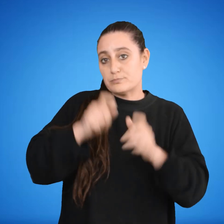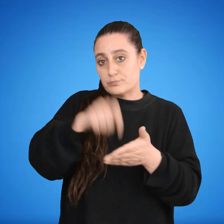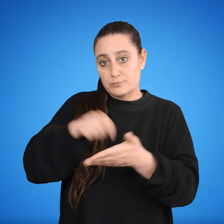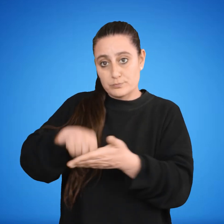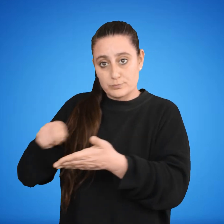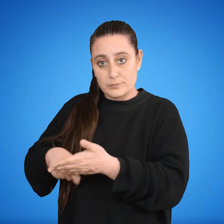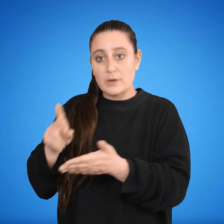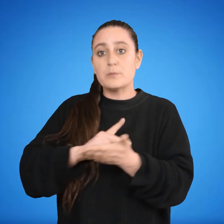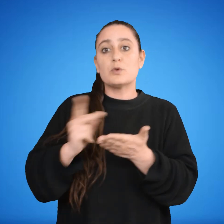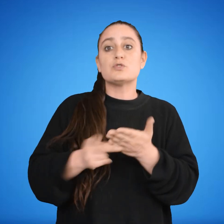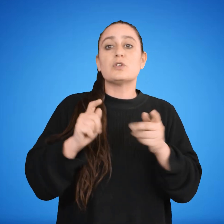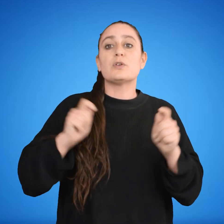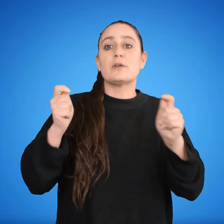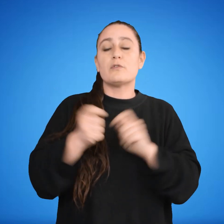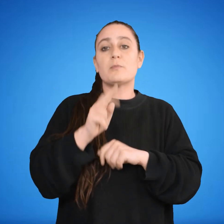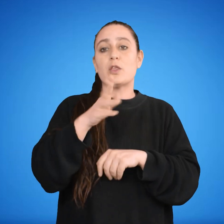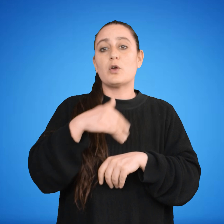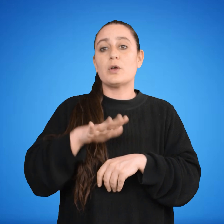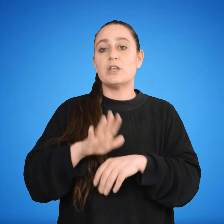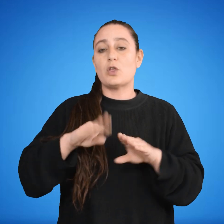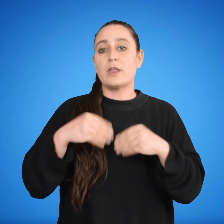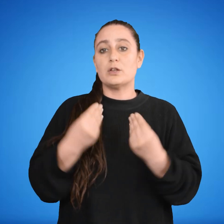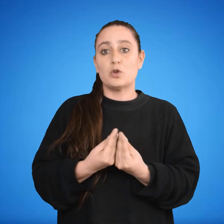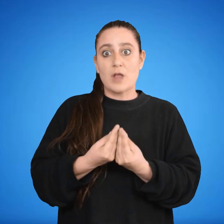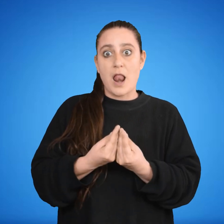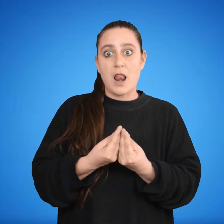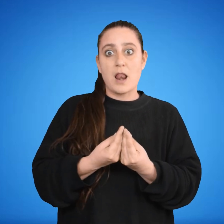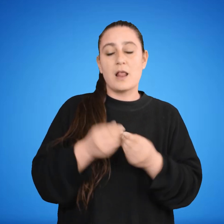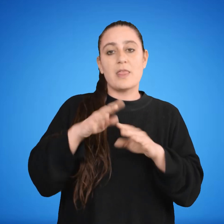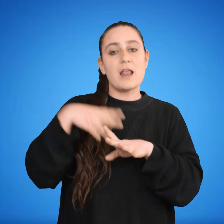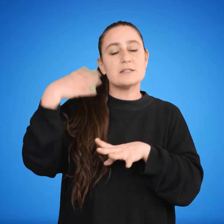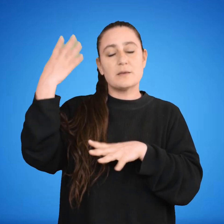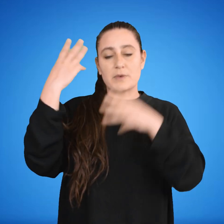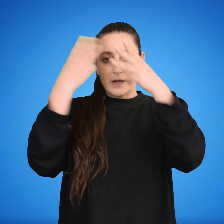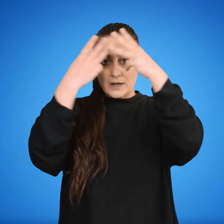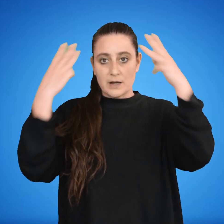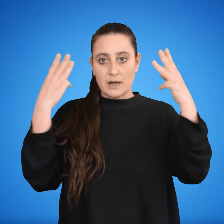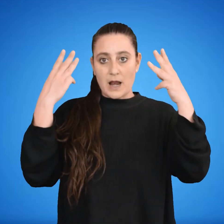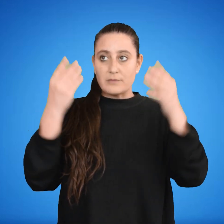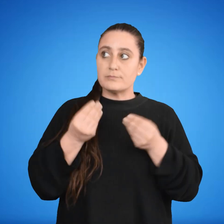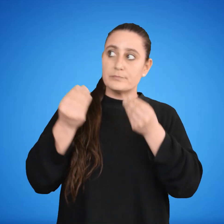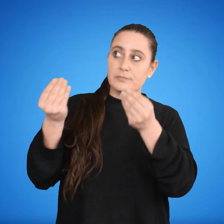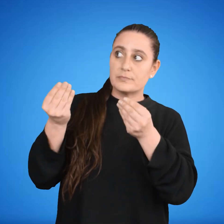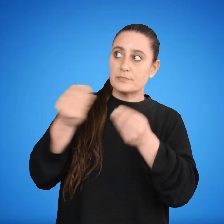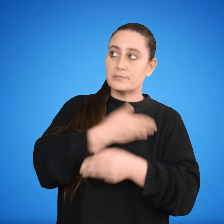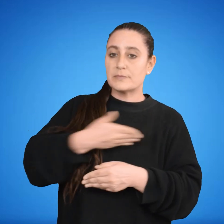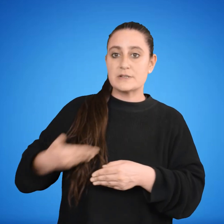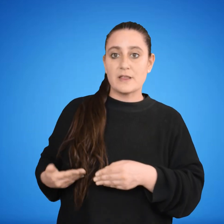B. Por proyectos de reforma que reúnan 2/5 del total de componentes de la Asamblea General, presentados al presidente